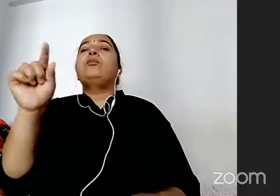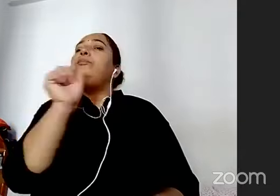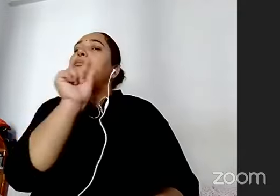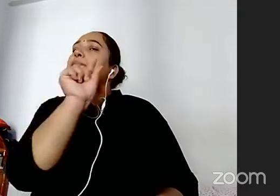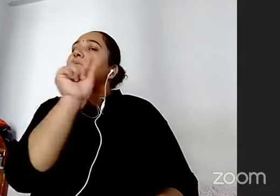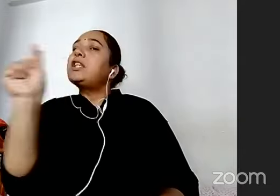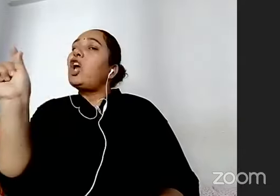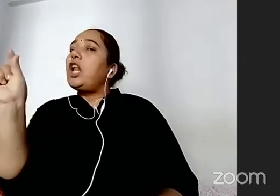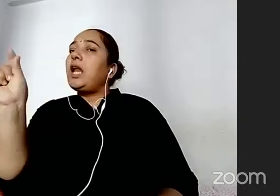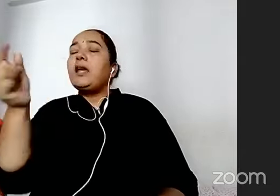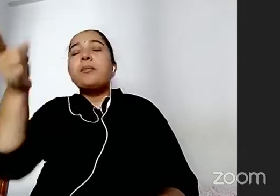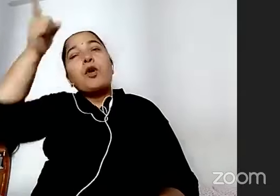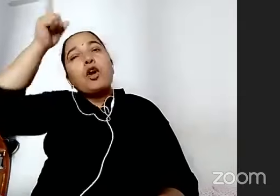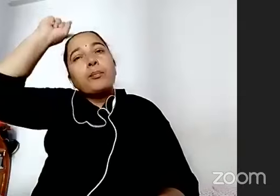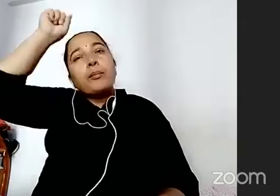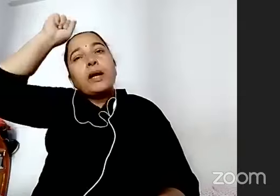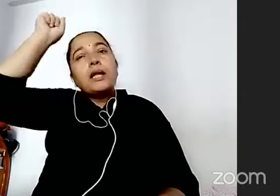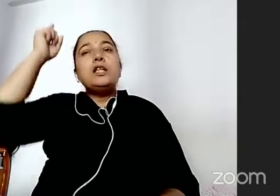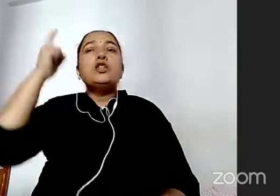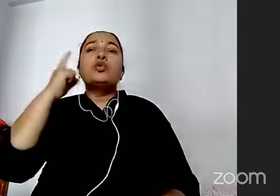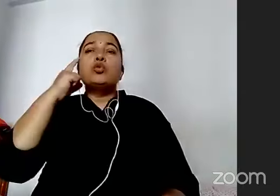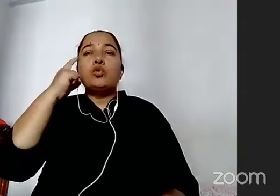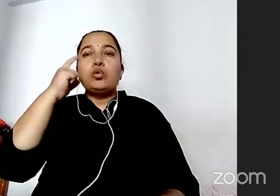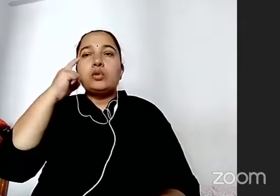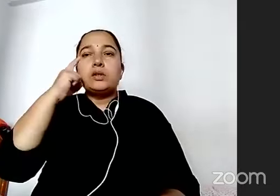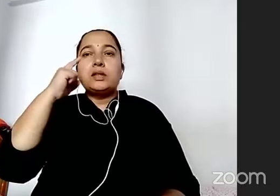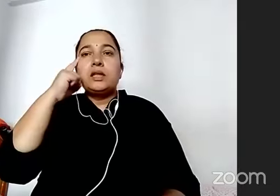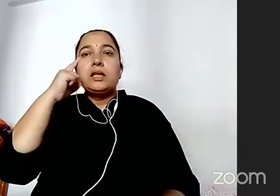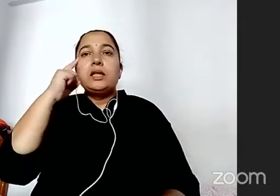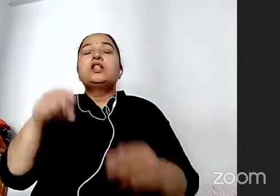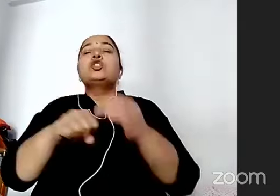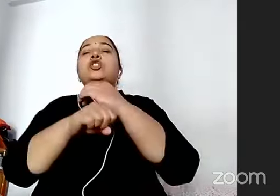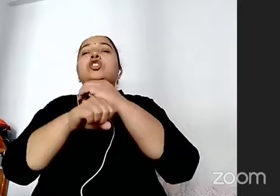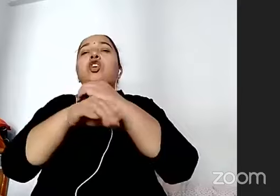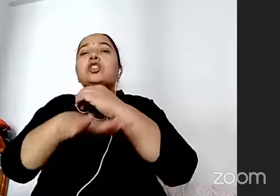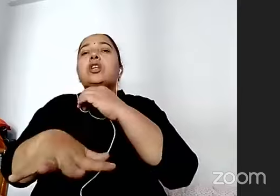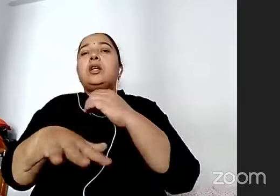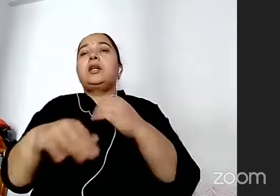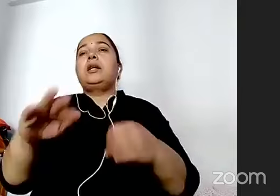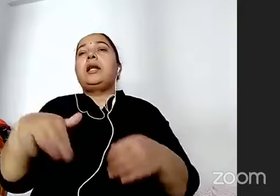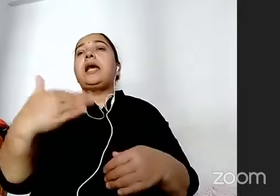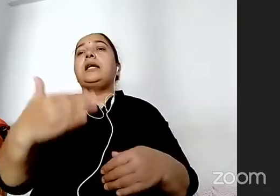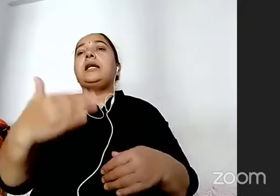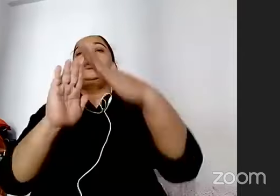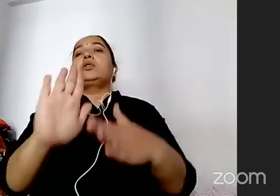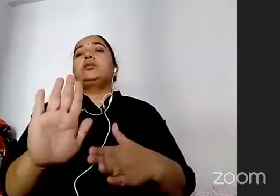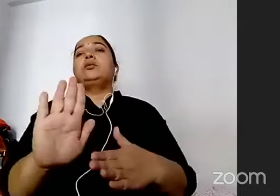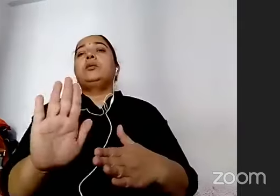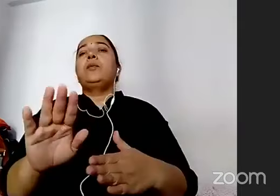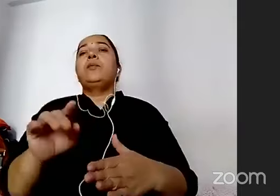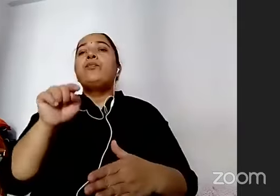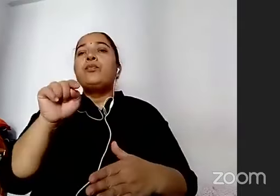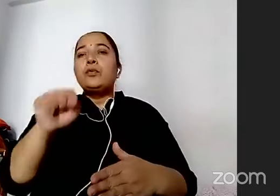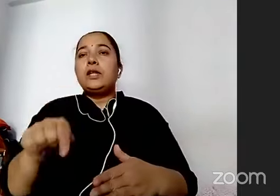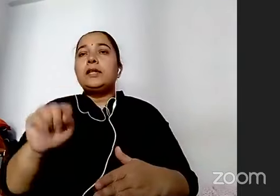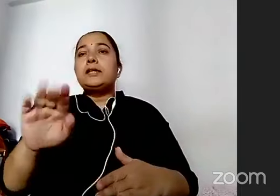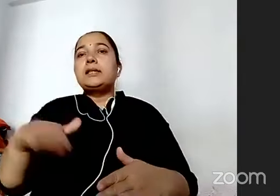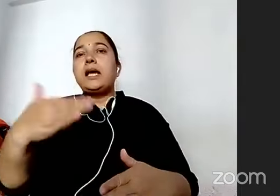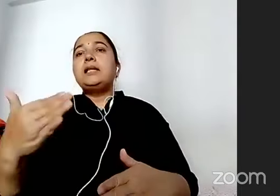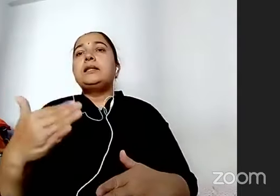स्ट्रक्चर भनेर भन्छौँ, त्यो त्यो सोच र संरचना मा जुन डिफाइन थियो होइन महिलालाई विशेष